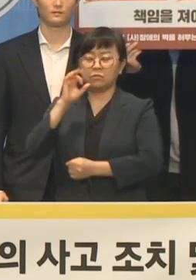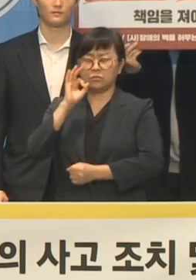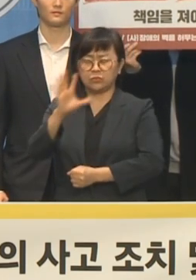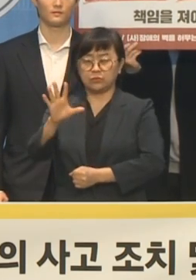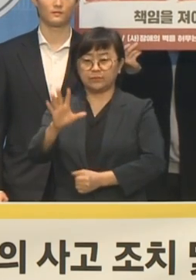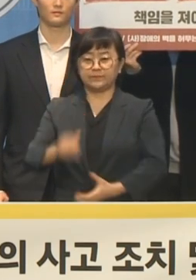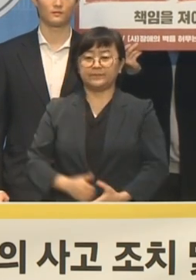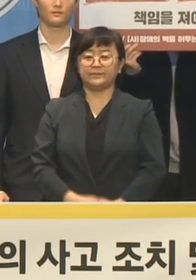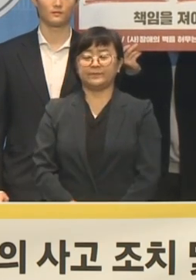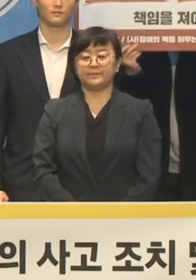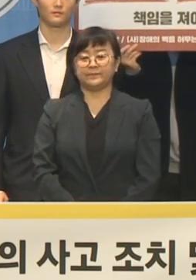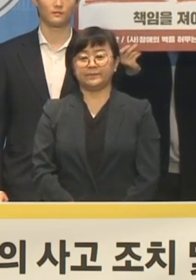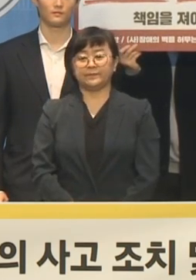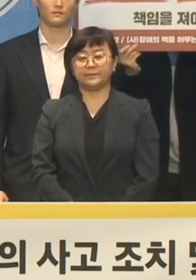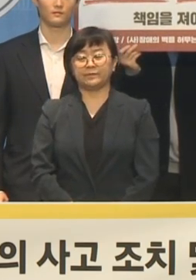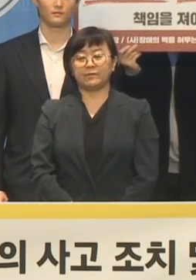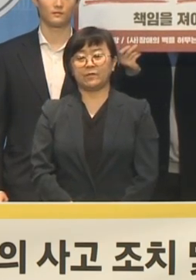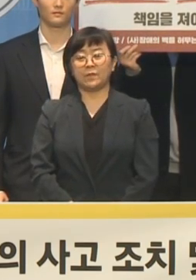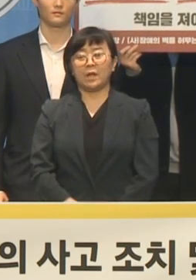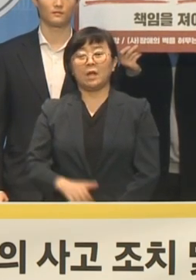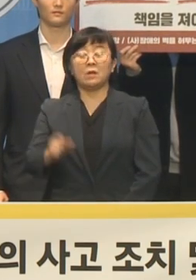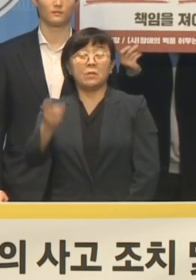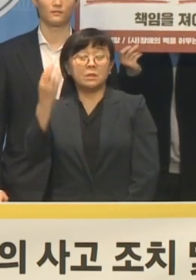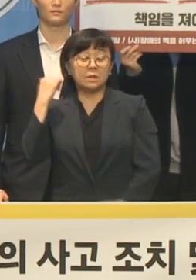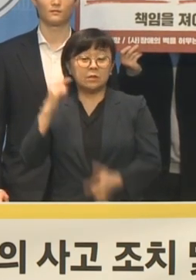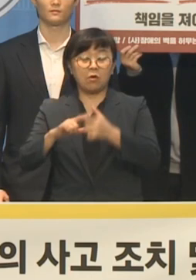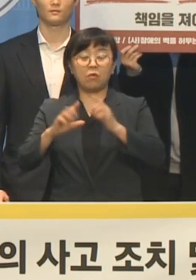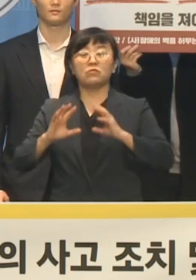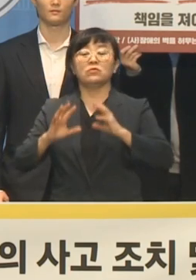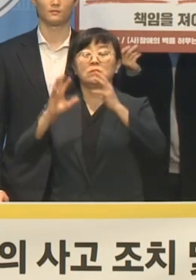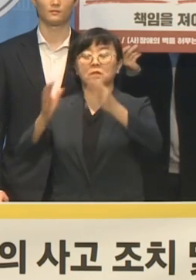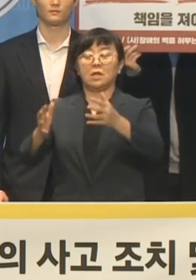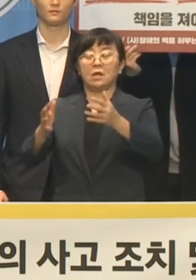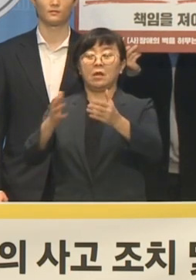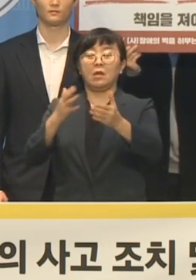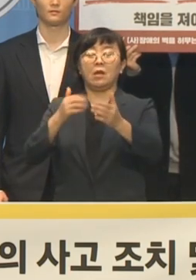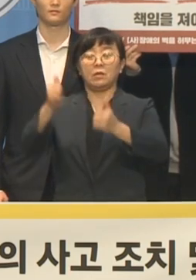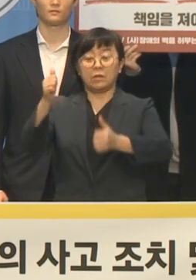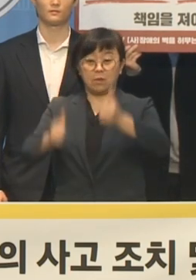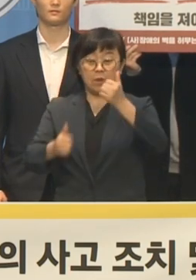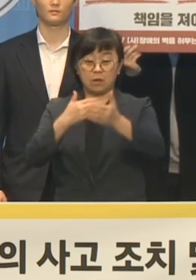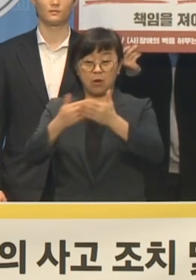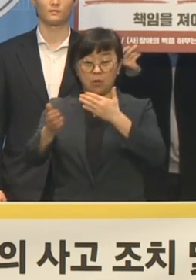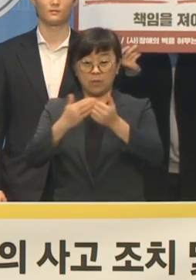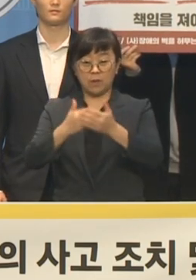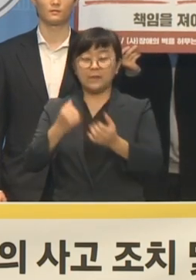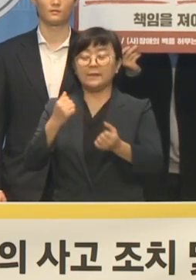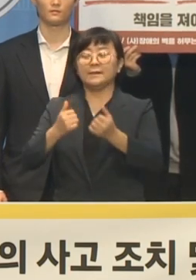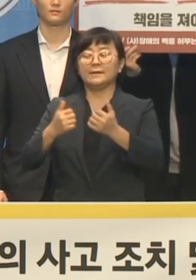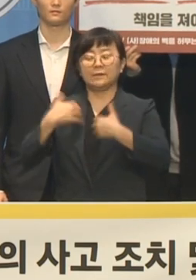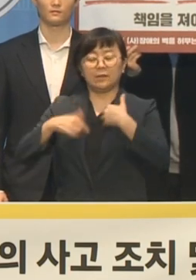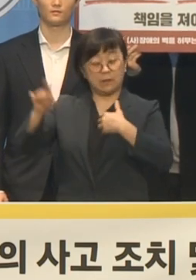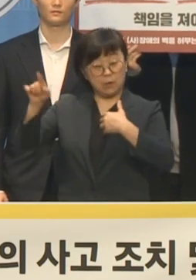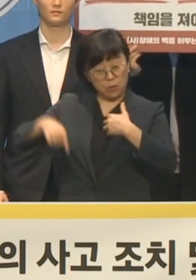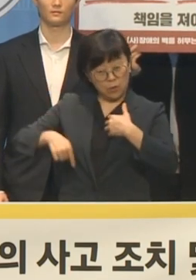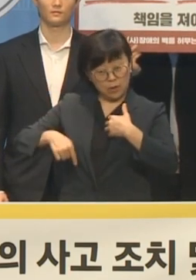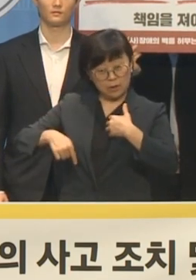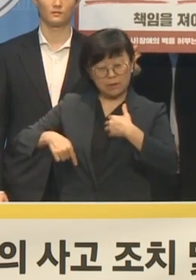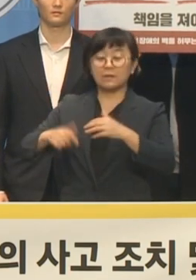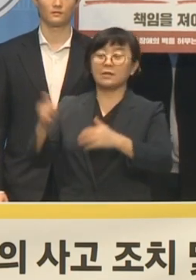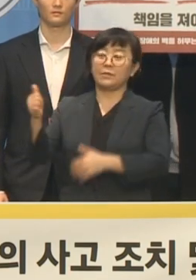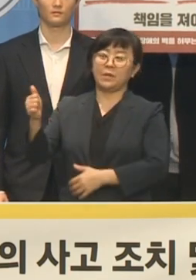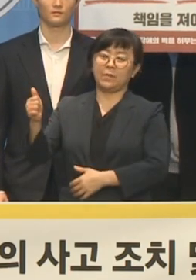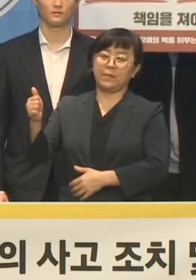상태였습니다. 불과 며칠 전 국제 대회의 경험도 더 쌓고 즐겁게 타고 오겠다며 집을 걸어가던